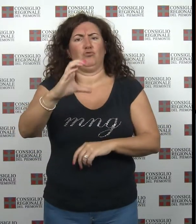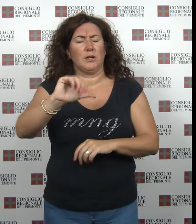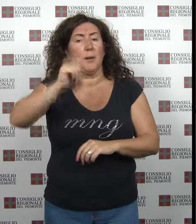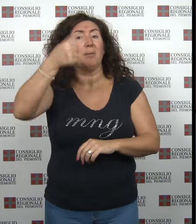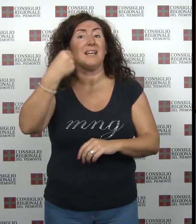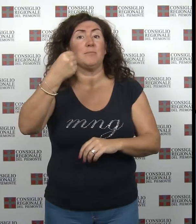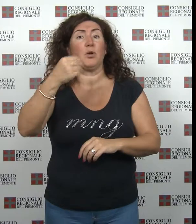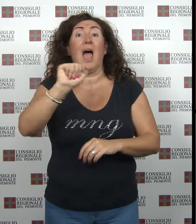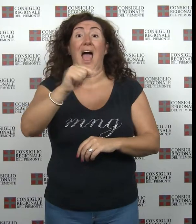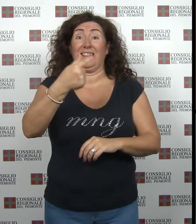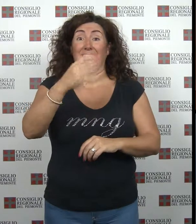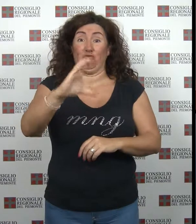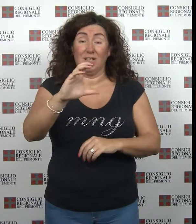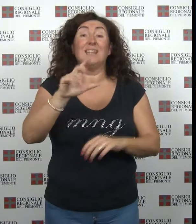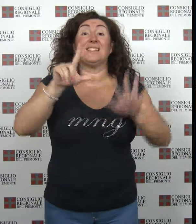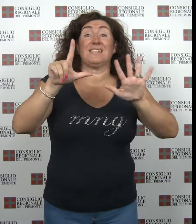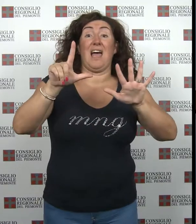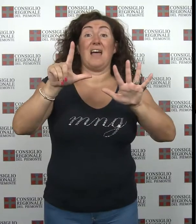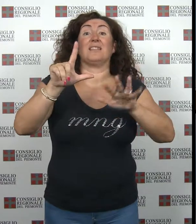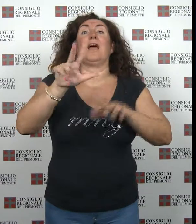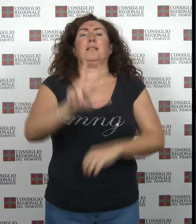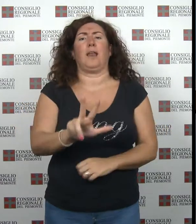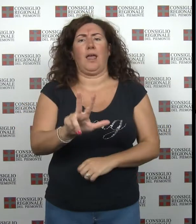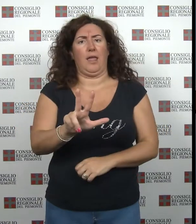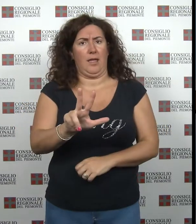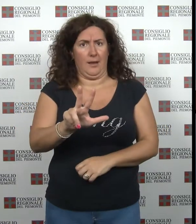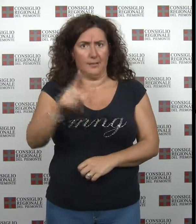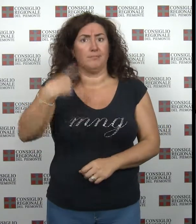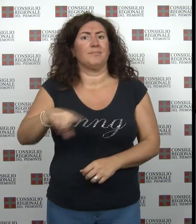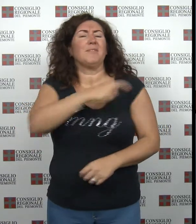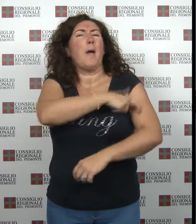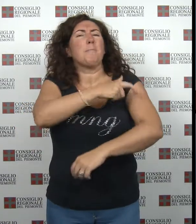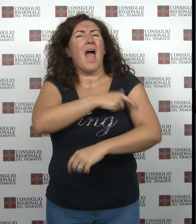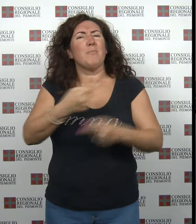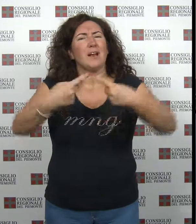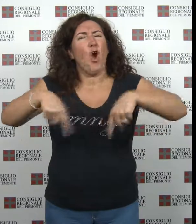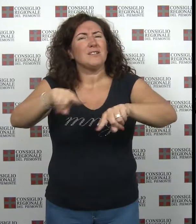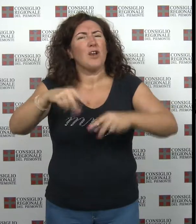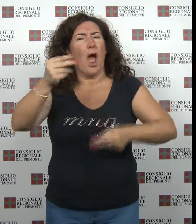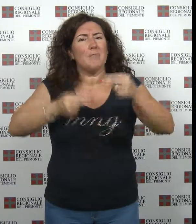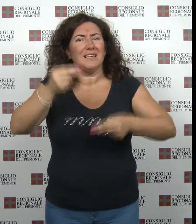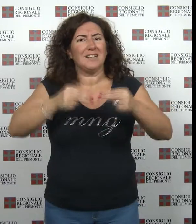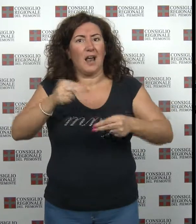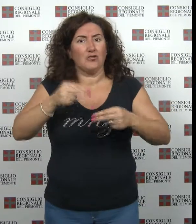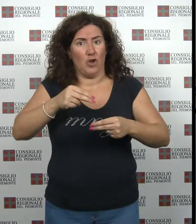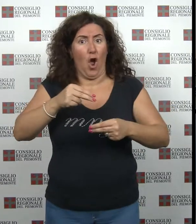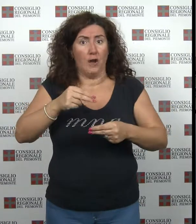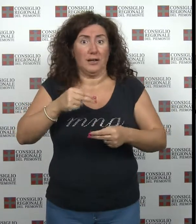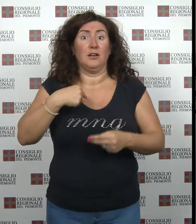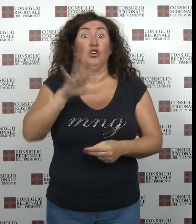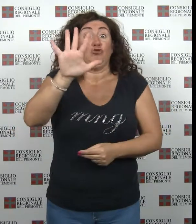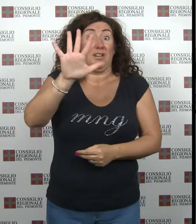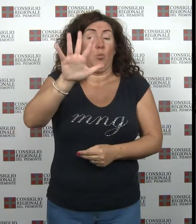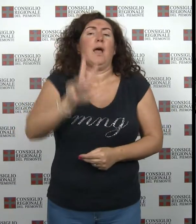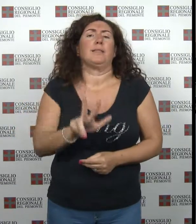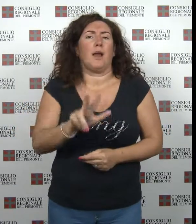delle ATC da 7 a 3, dei membri di ciascun consiglio di amministrazione, ridotti a 3 dai 5 attuali, e il collegio dei